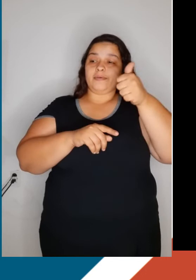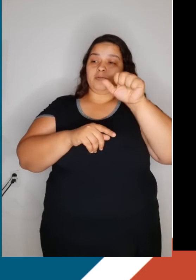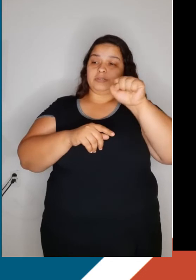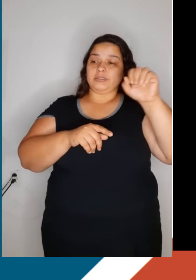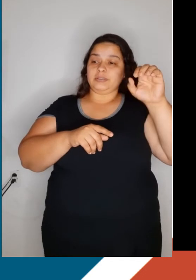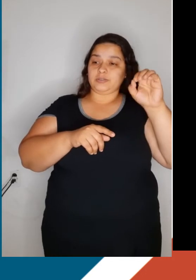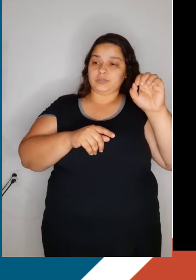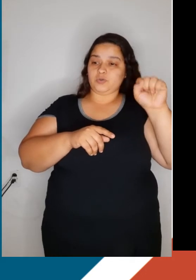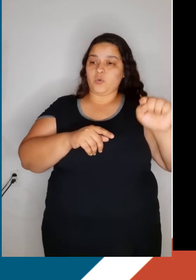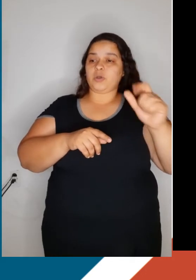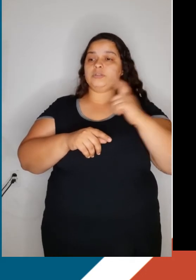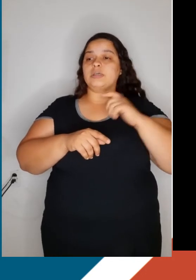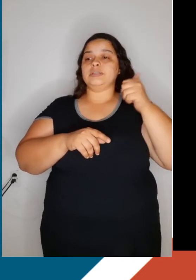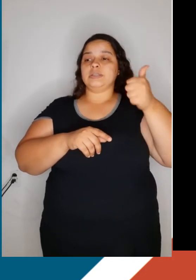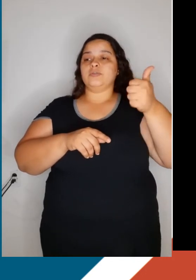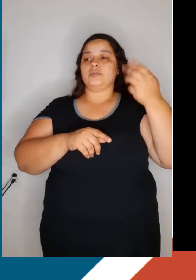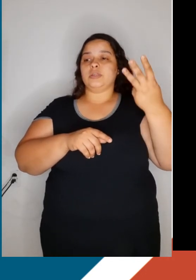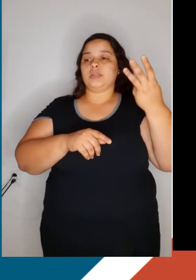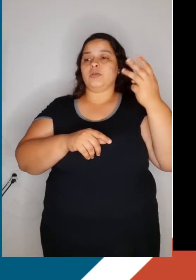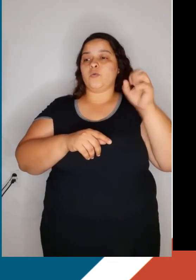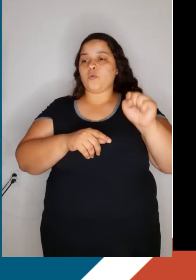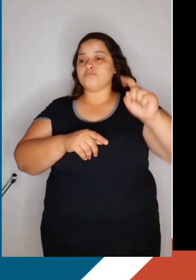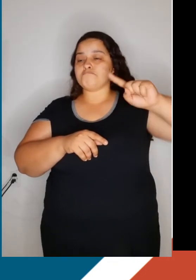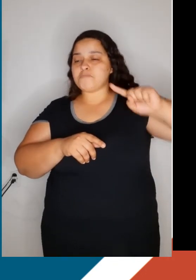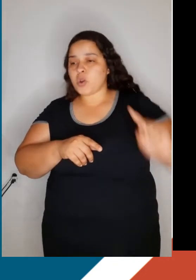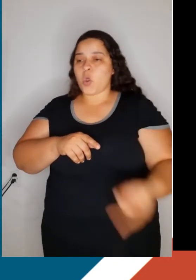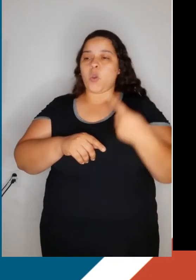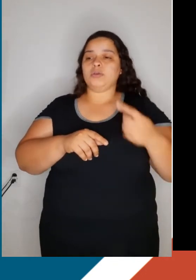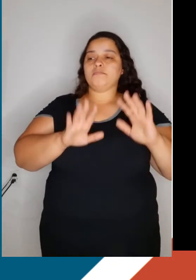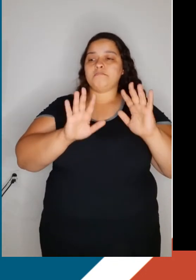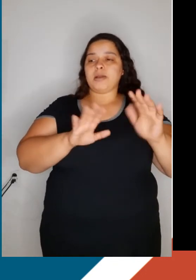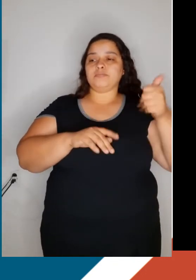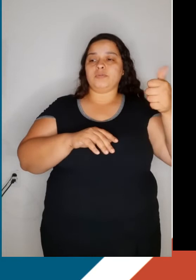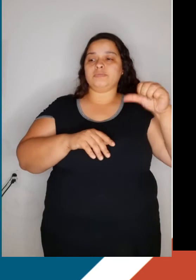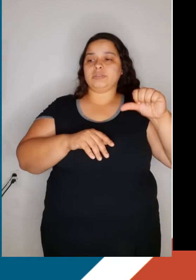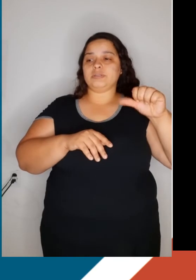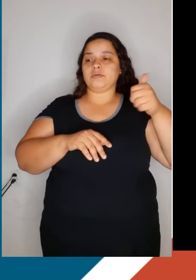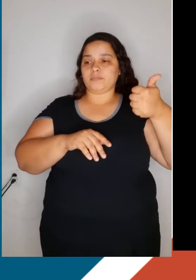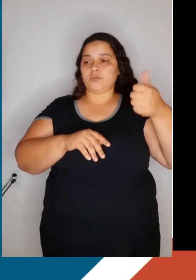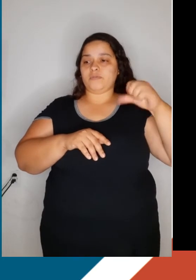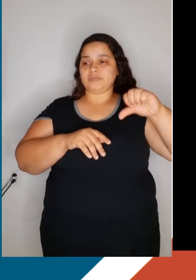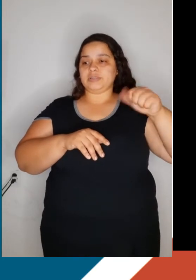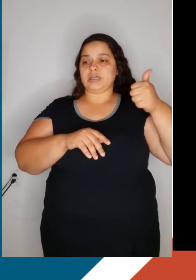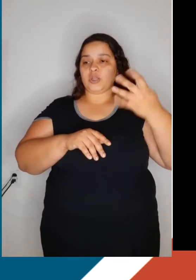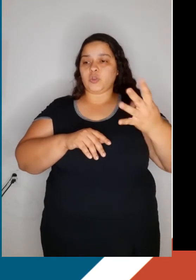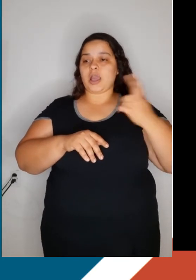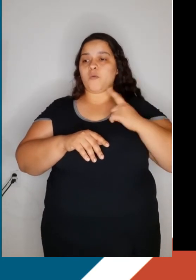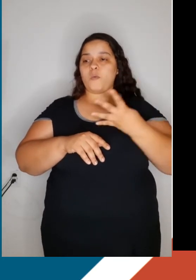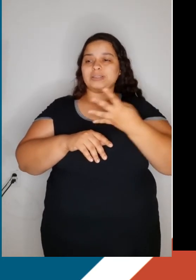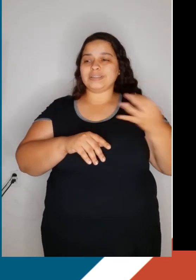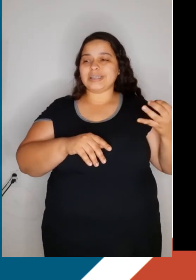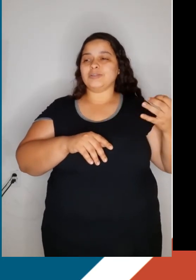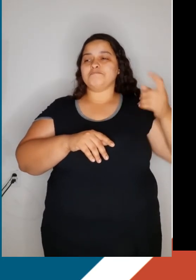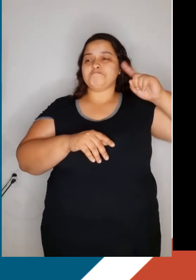1808 tinham um gasto de 132 milhões de libras esterlinas, mas em 1914 vão saltar para quase 400 milhões de